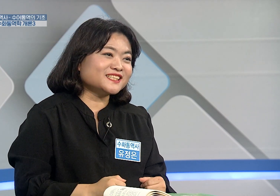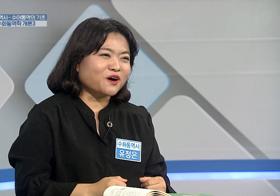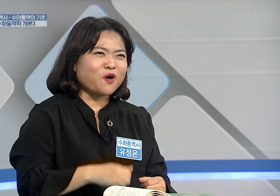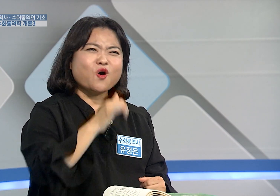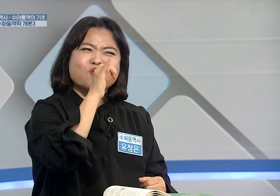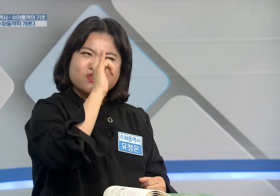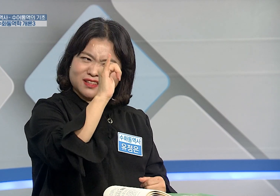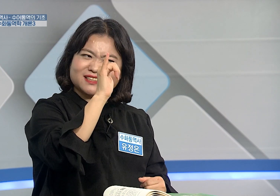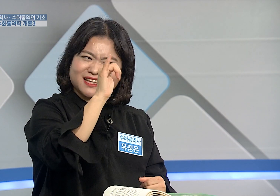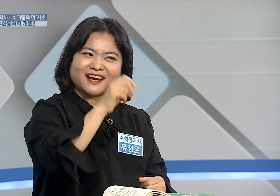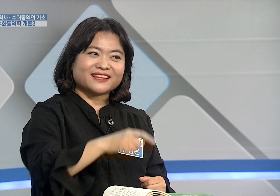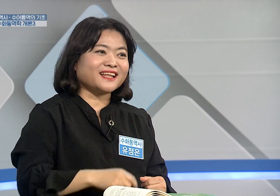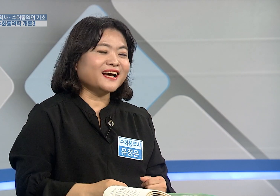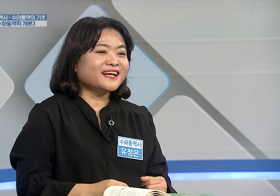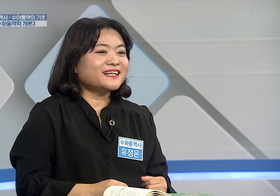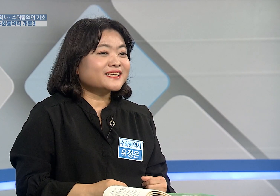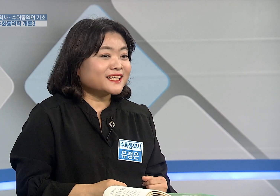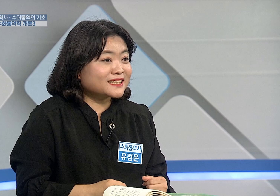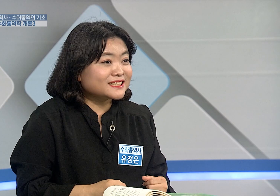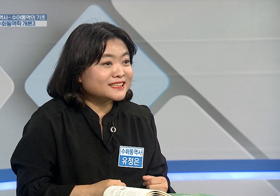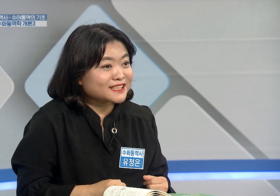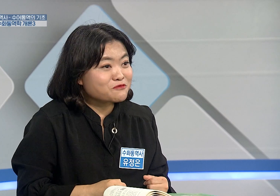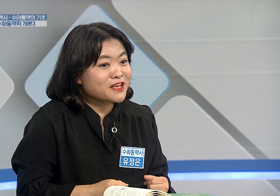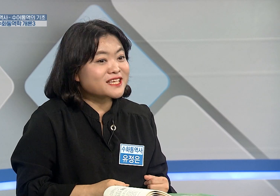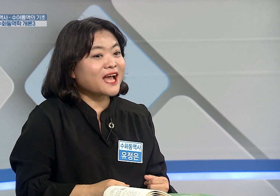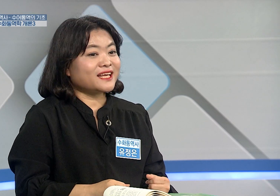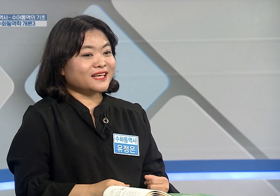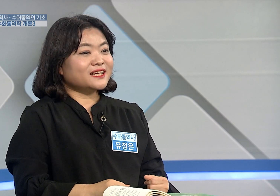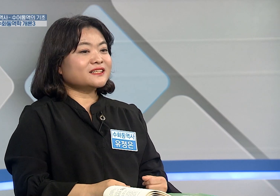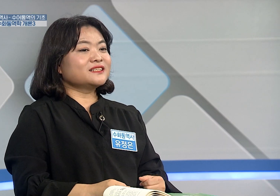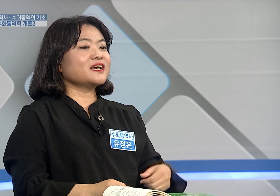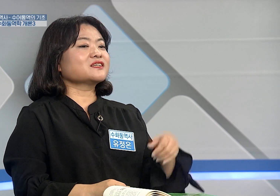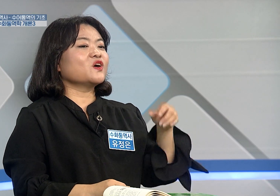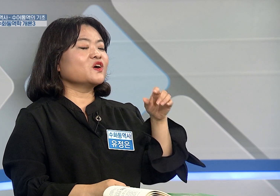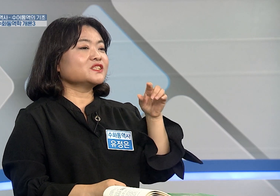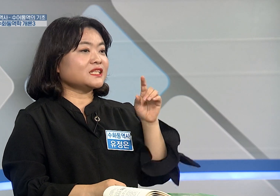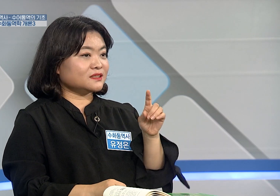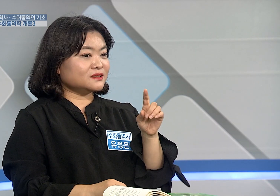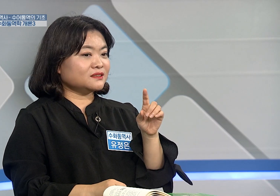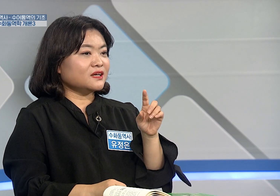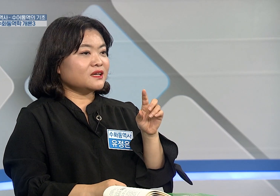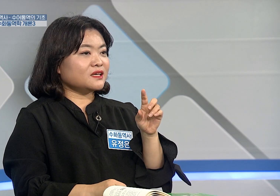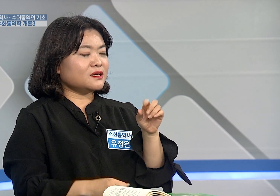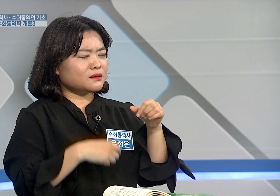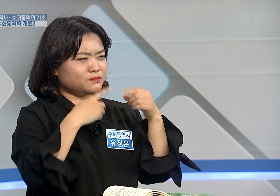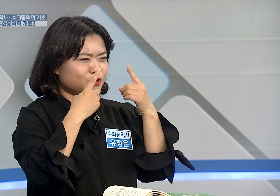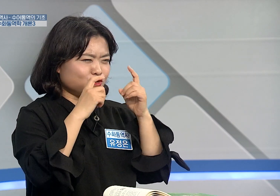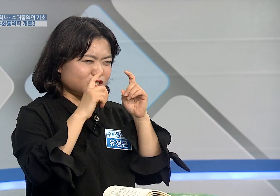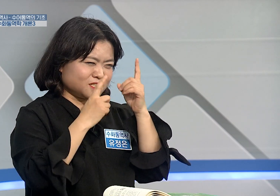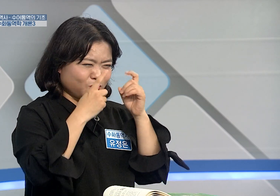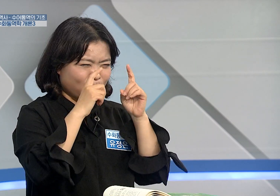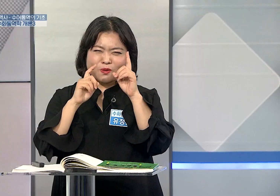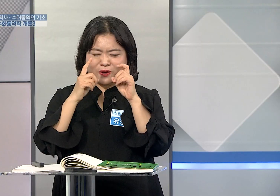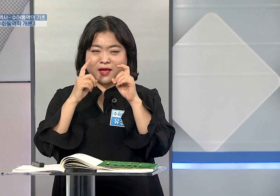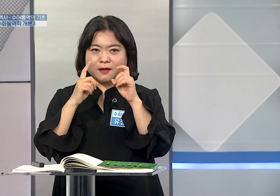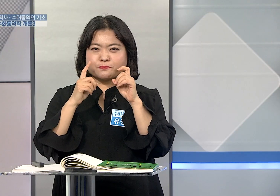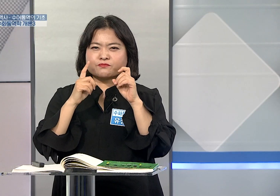그렇죠? 니 잘났다 그 느낌의 차이. 그래서 사실은 이 비수지